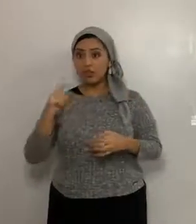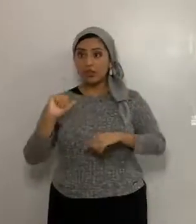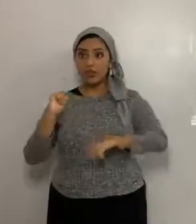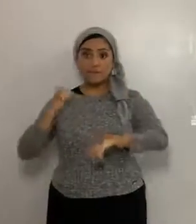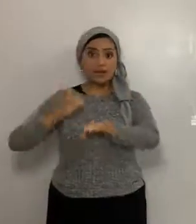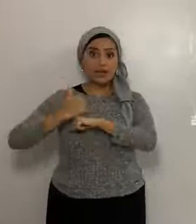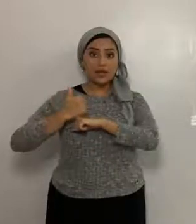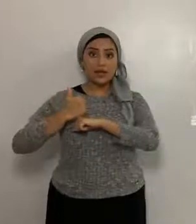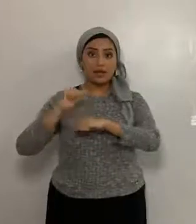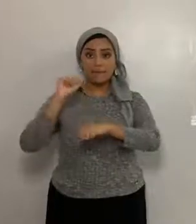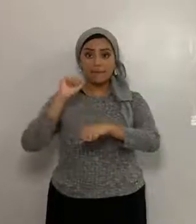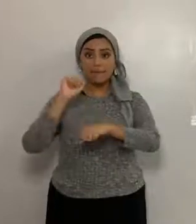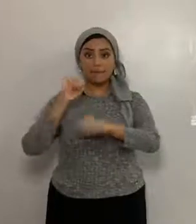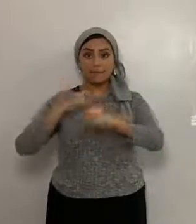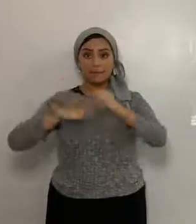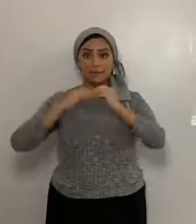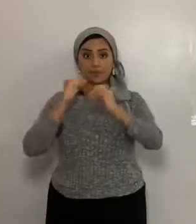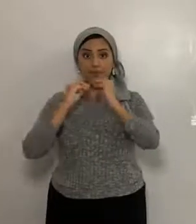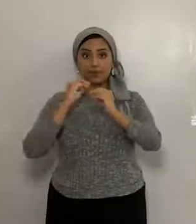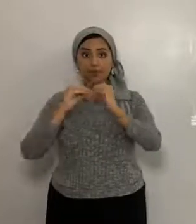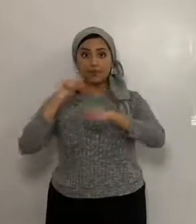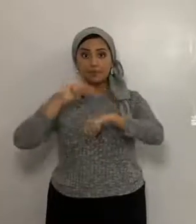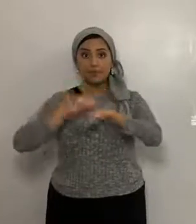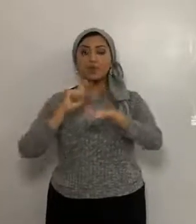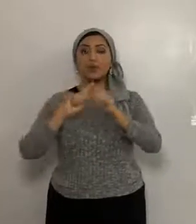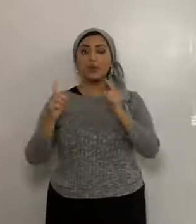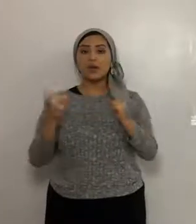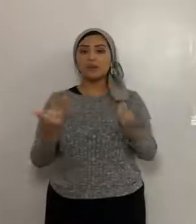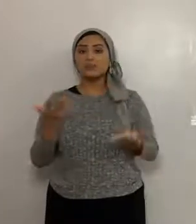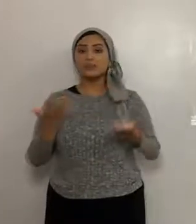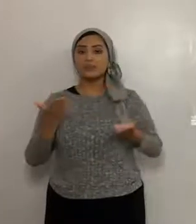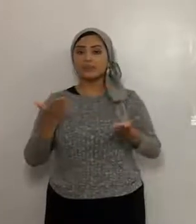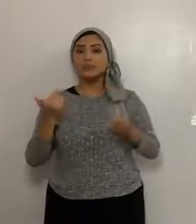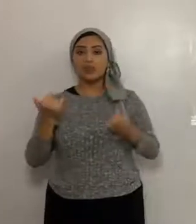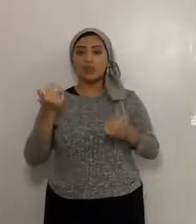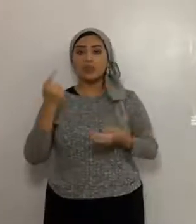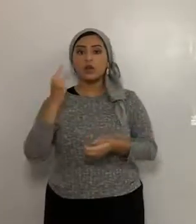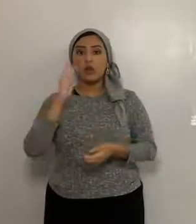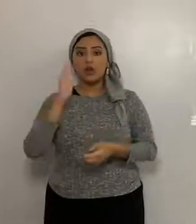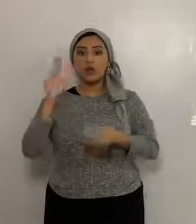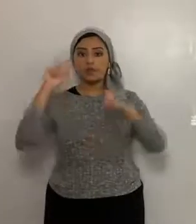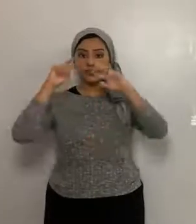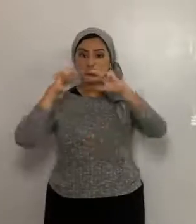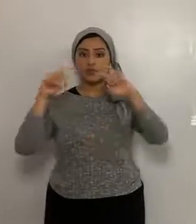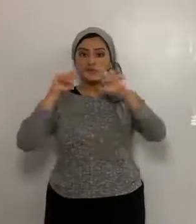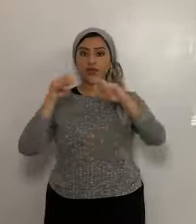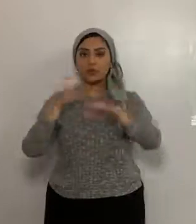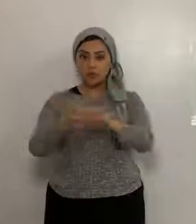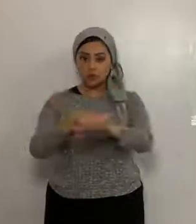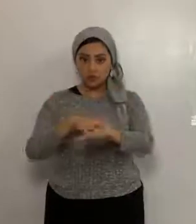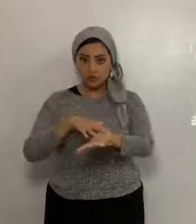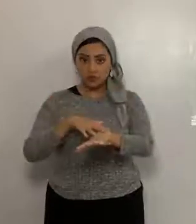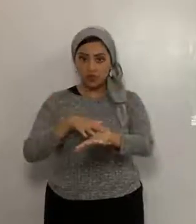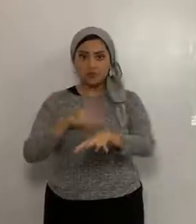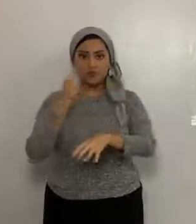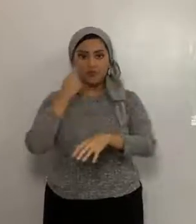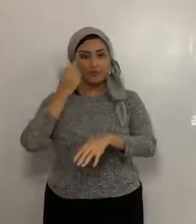templo, ojo, pero sí es muy probable. Ahorita vamos a analizar esto con mucha calma. Hace tiempo, más o menos unos